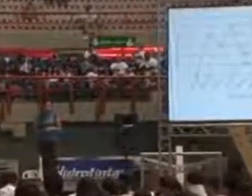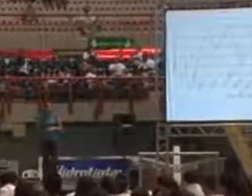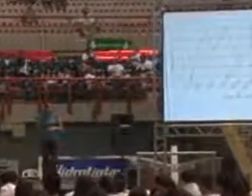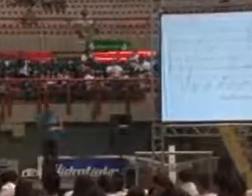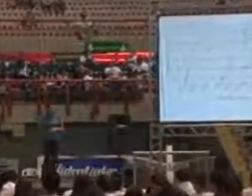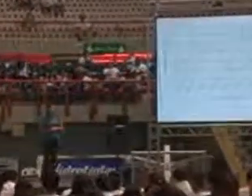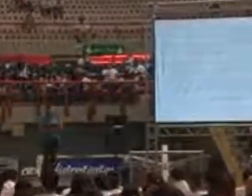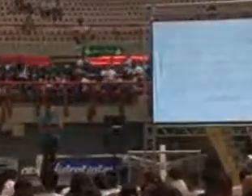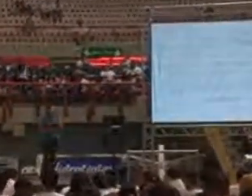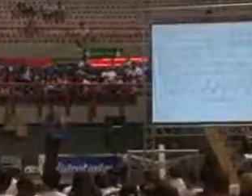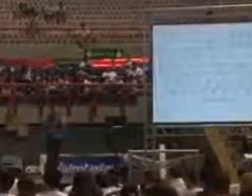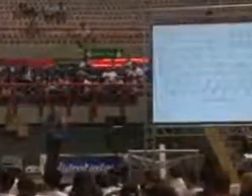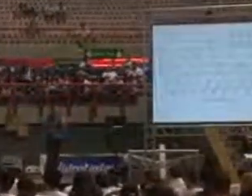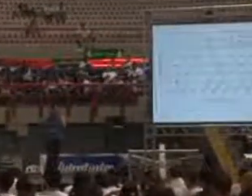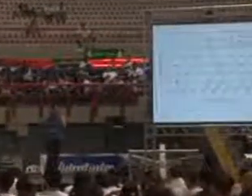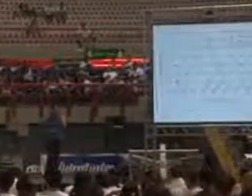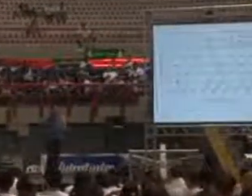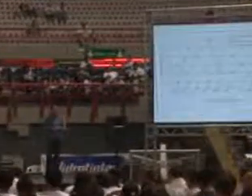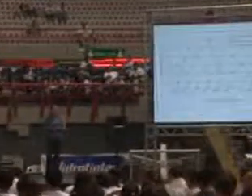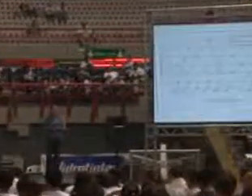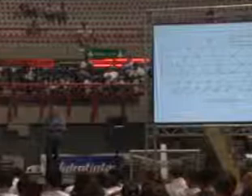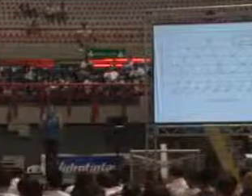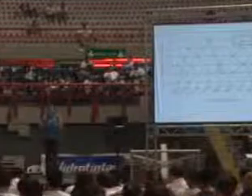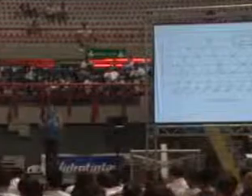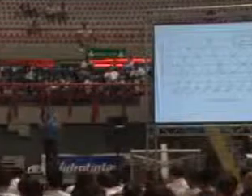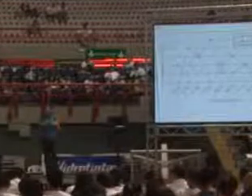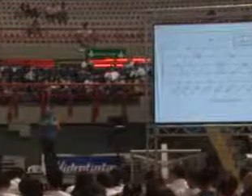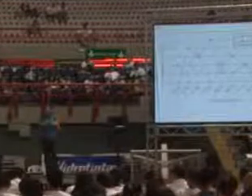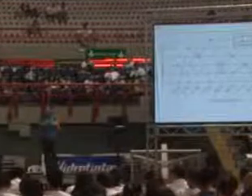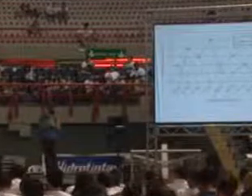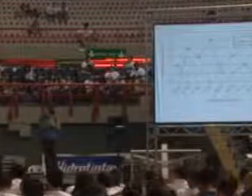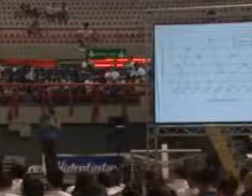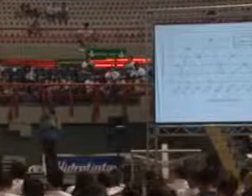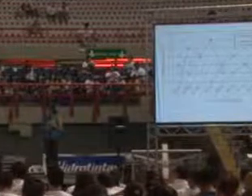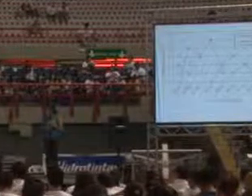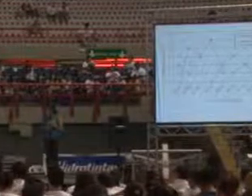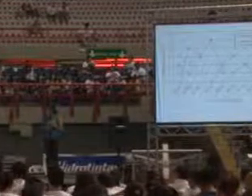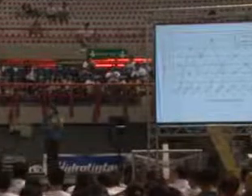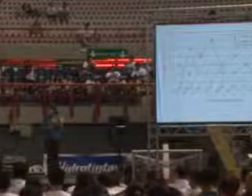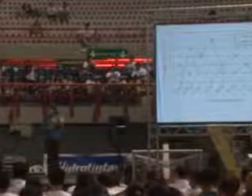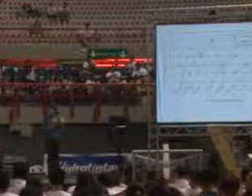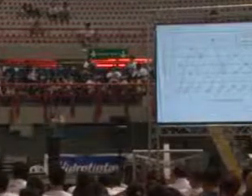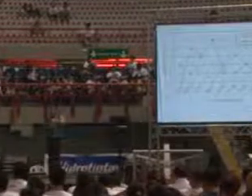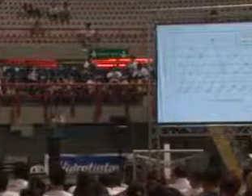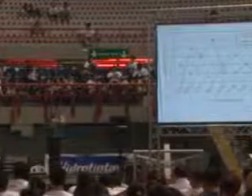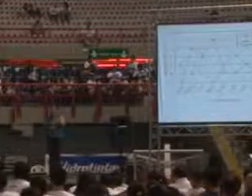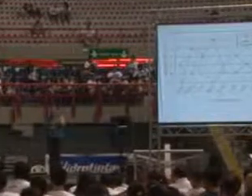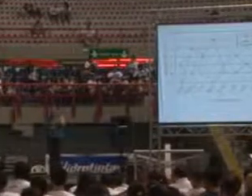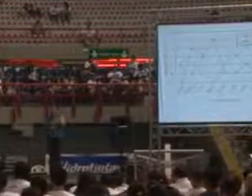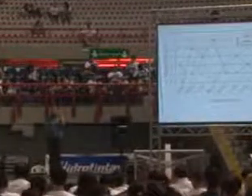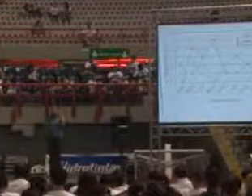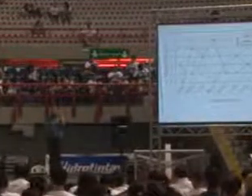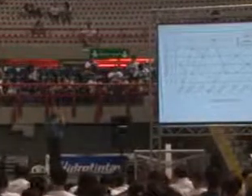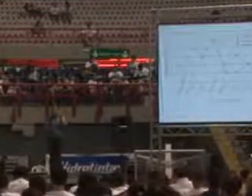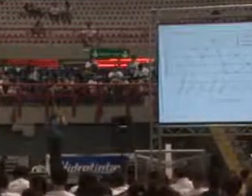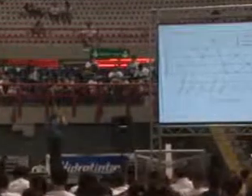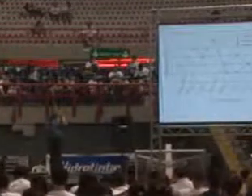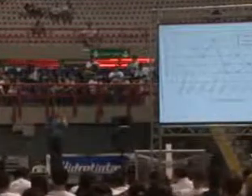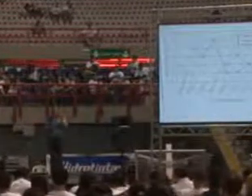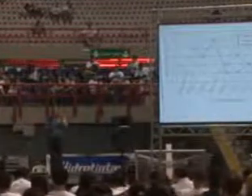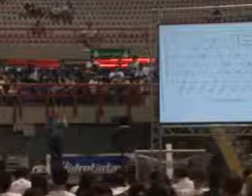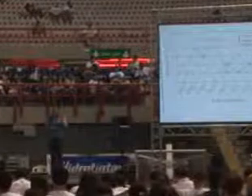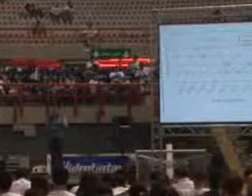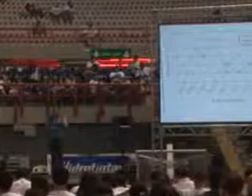bem. Essa última data aqui, no caso, é 18 de fevereiro. Eu não sei porque que mudaram essa